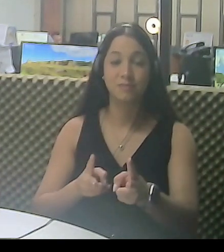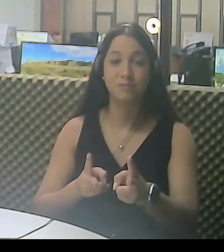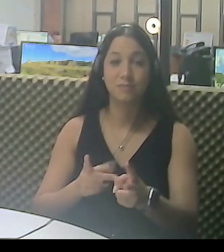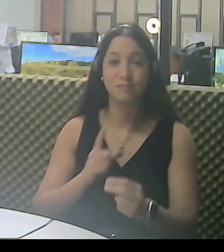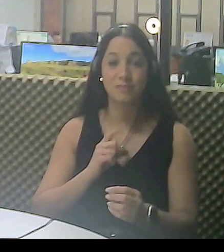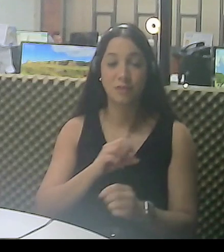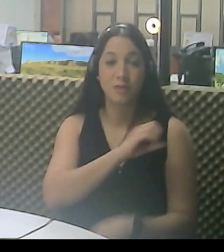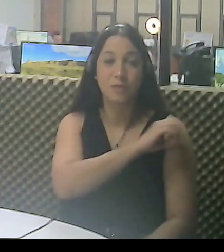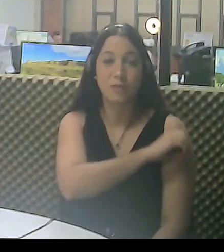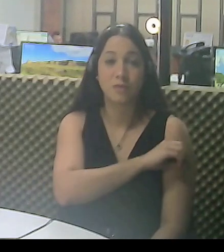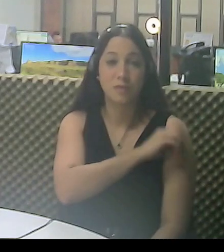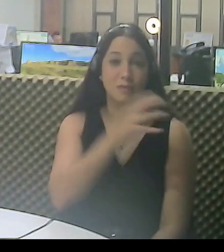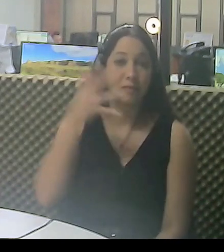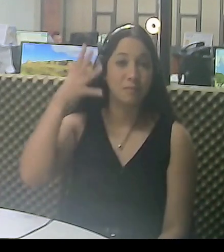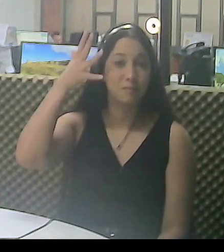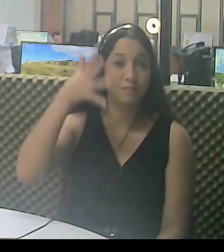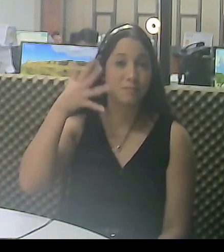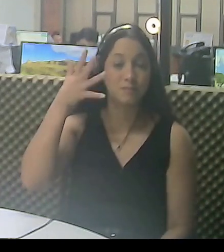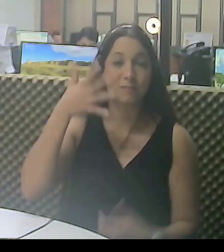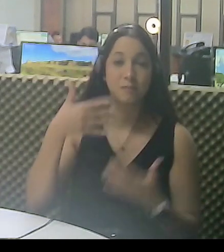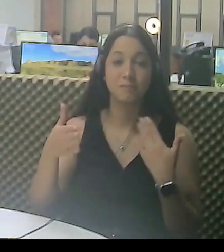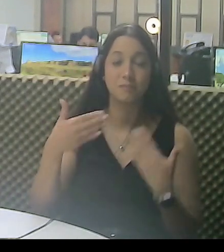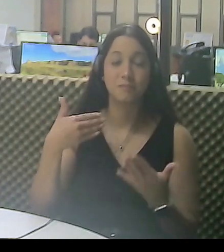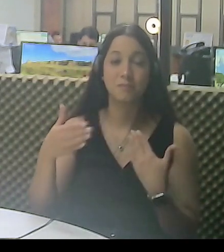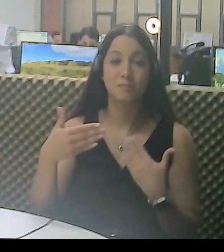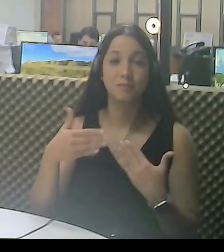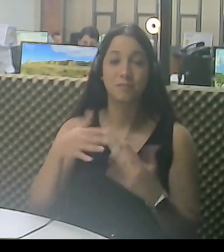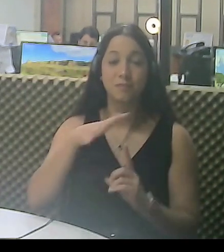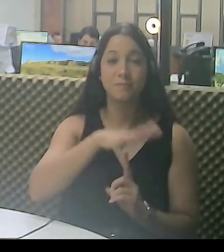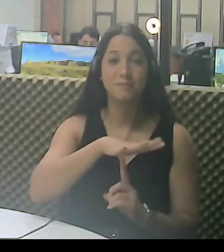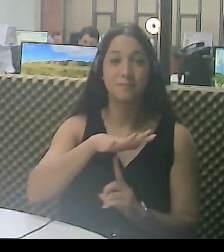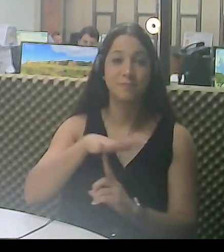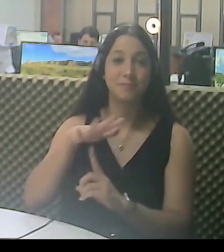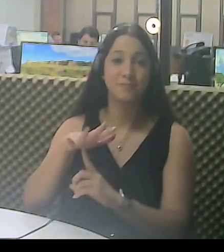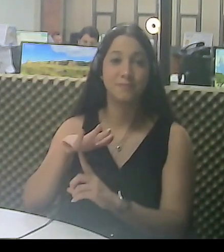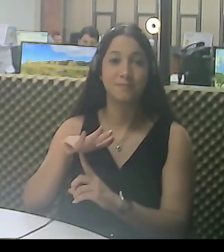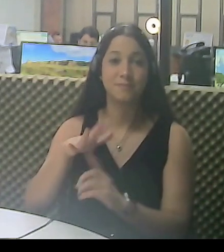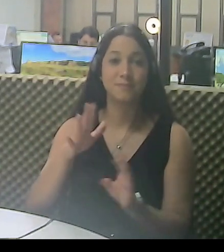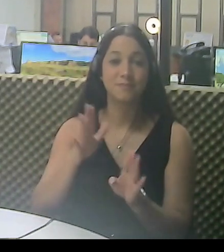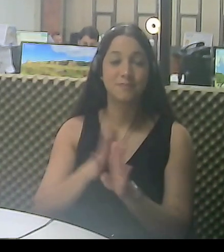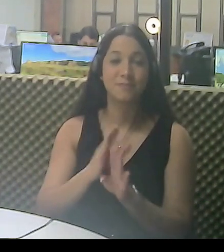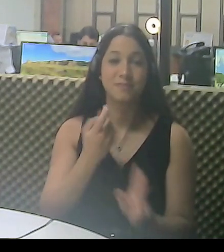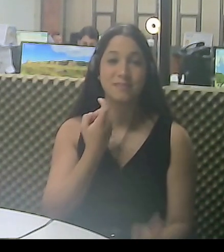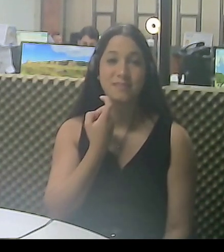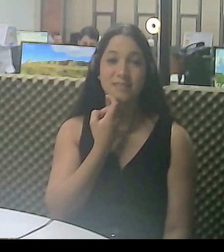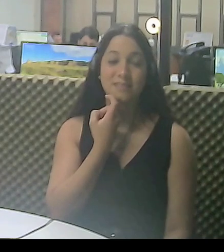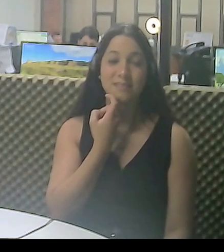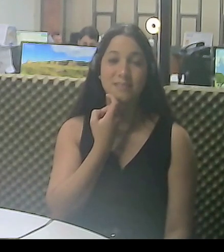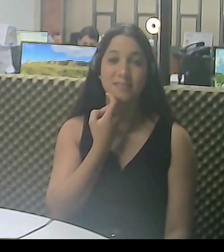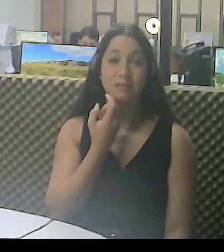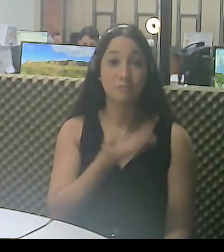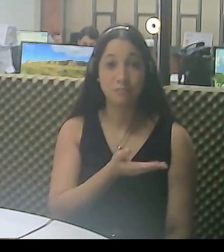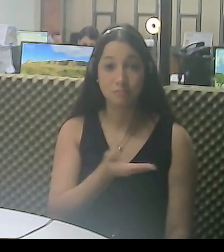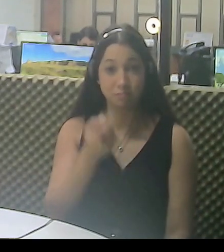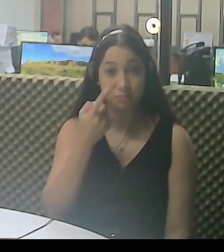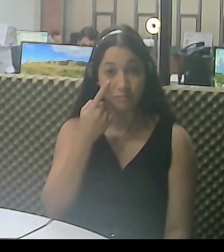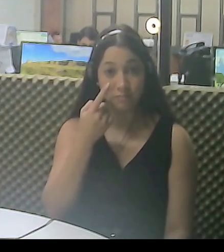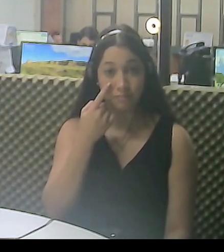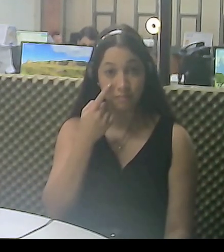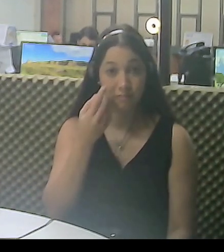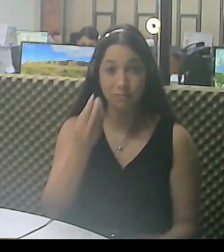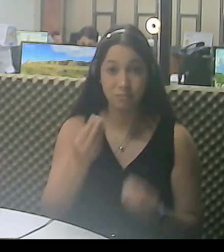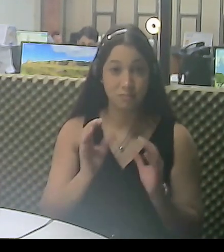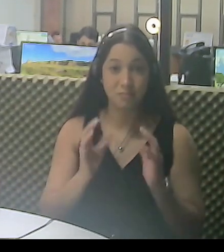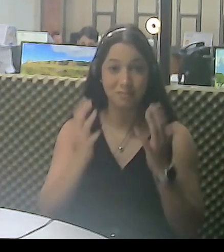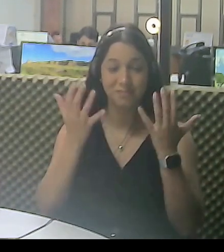trazendo oficinas, palestras, bate-papo com autores e feirinha. Lembrando que até sexta-feira você pode conferir um pouco